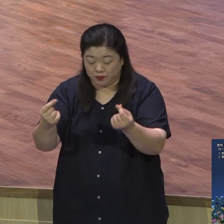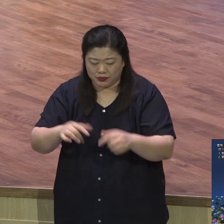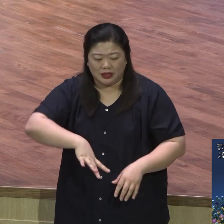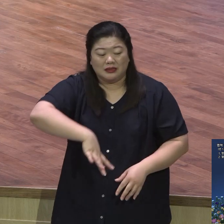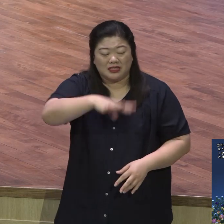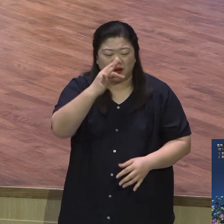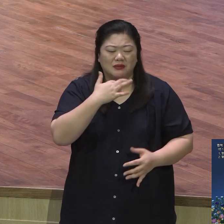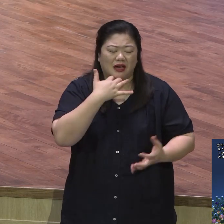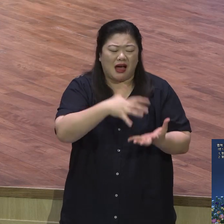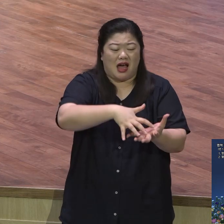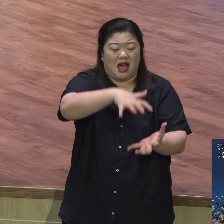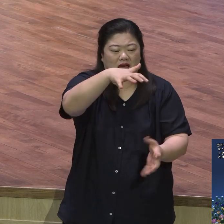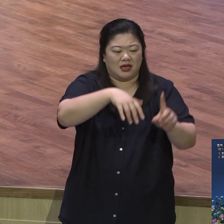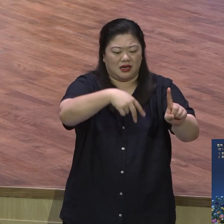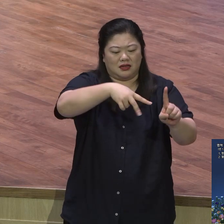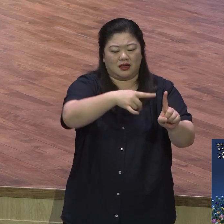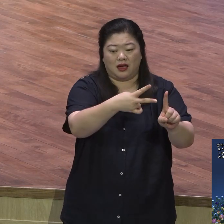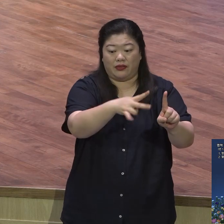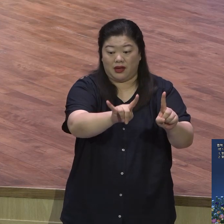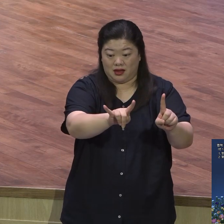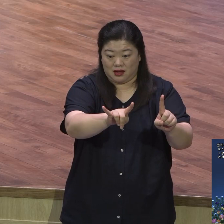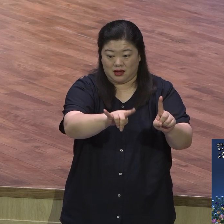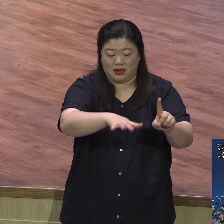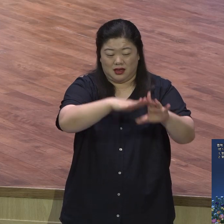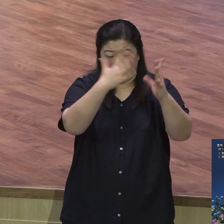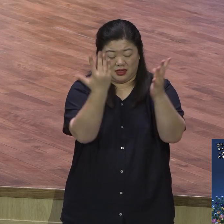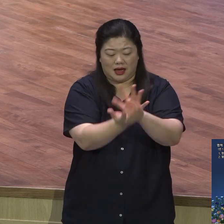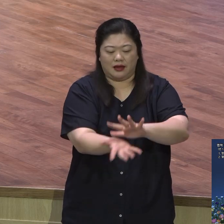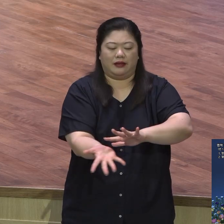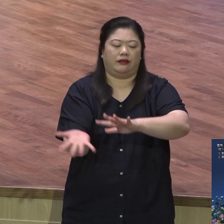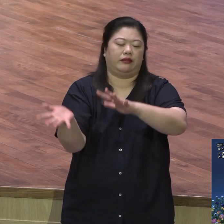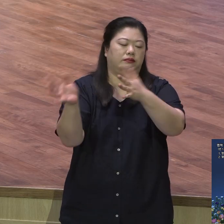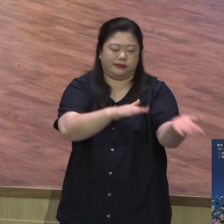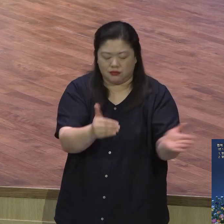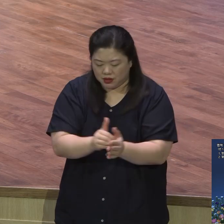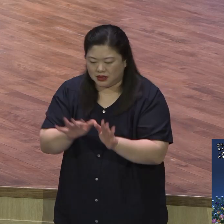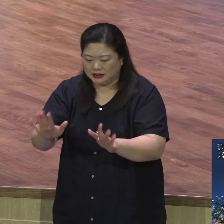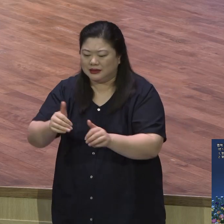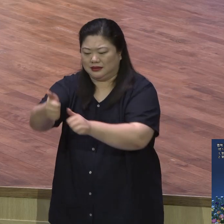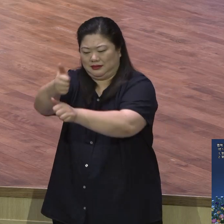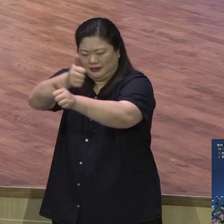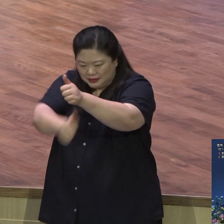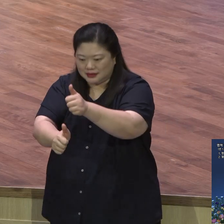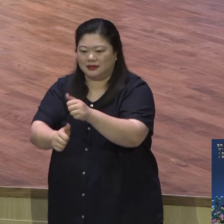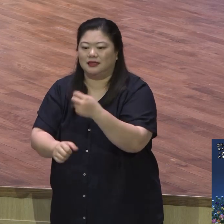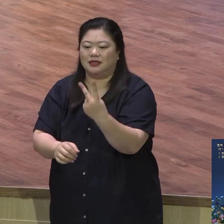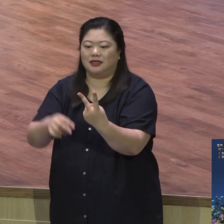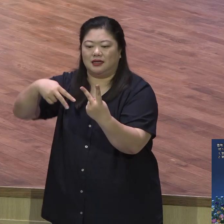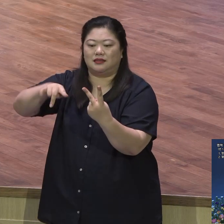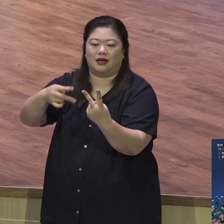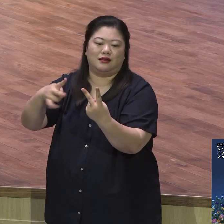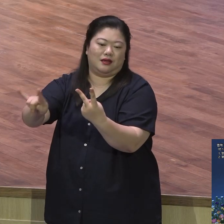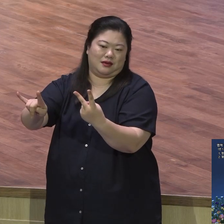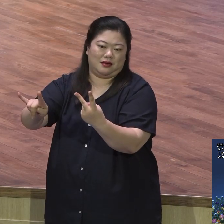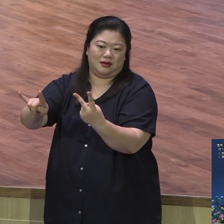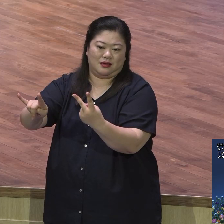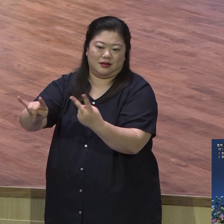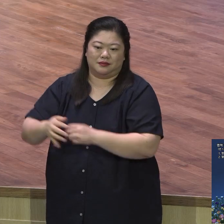출애국기 1세대들 탁탁 광장에 다 묻어버렸어요 새롭게 가난을 향해서